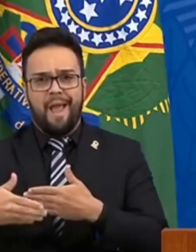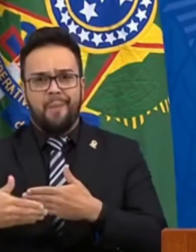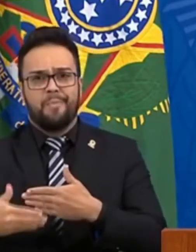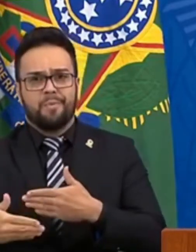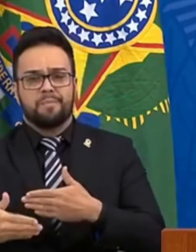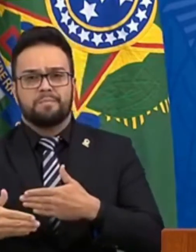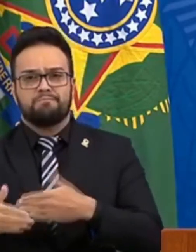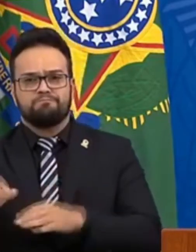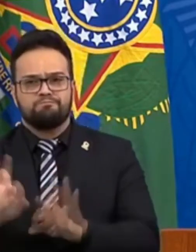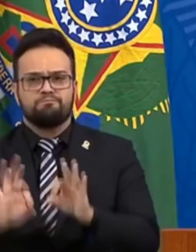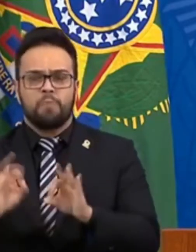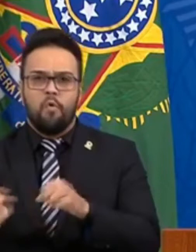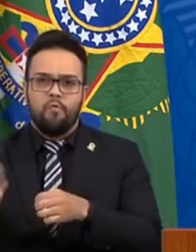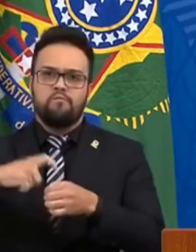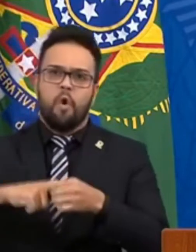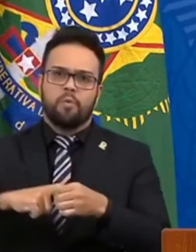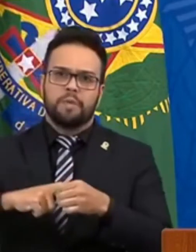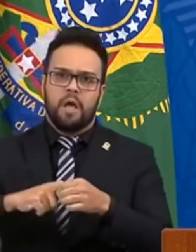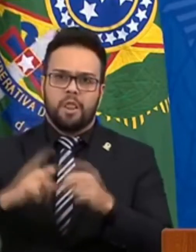mais outros poderes